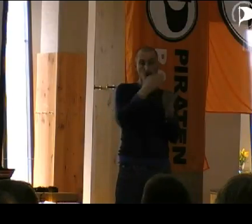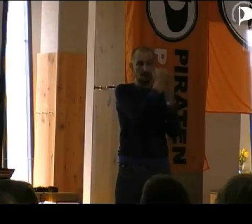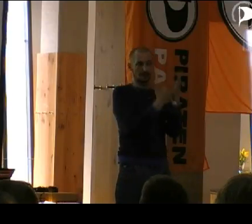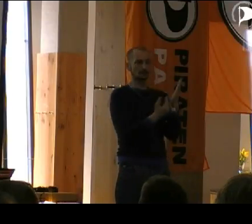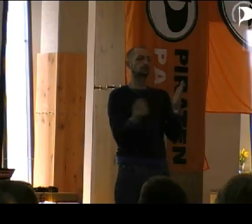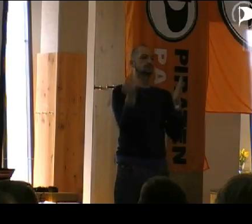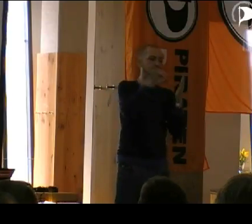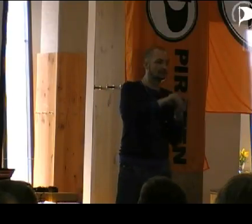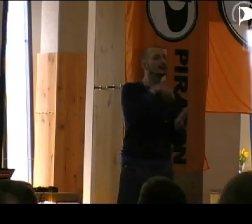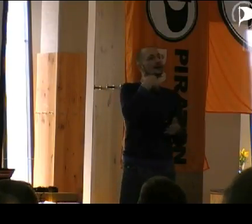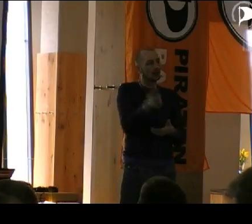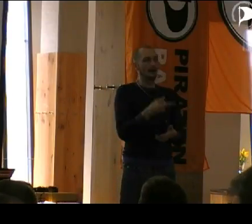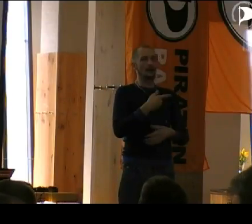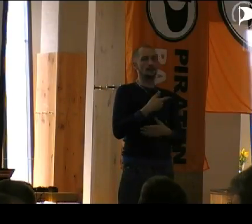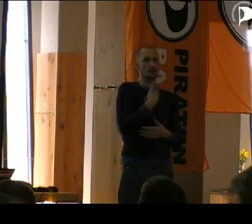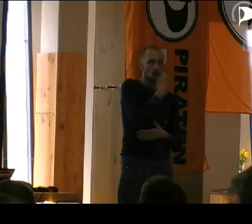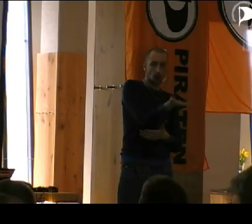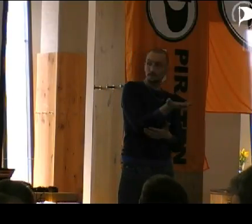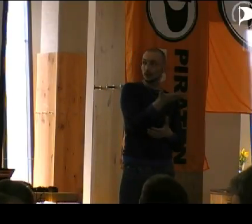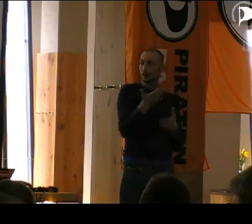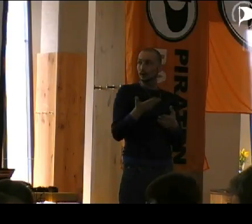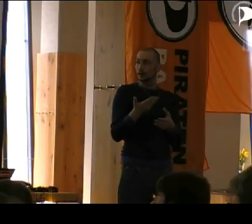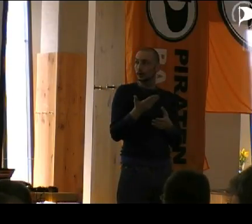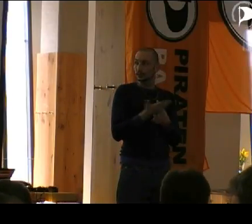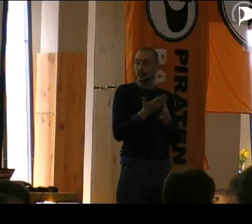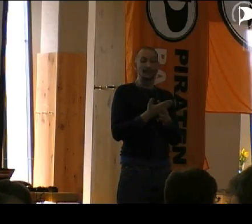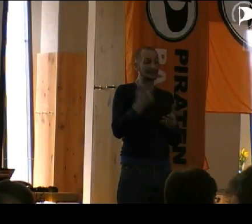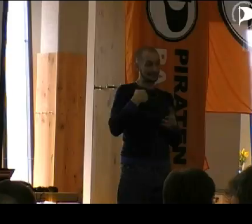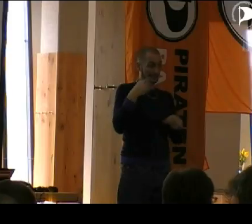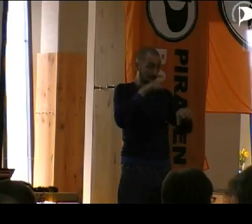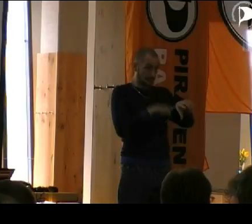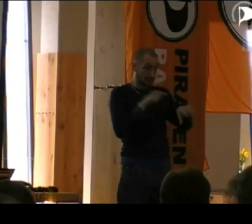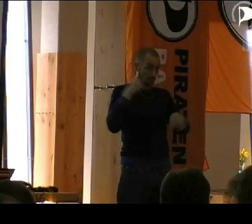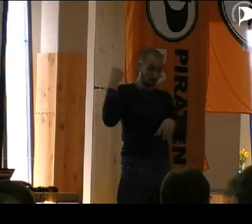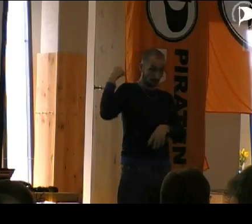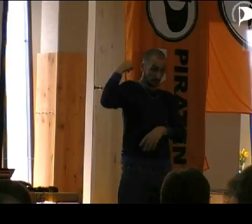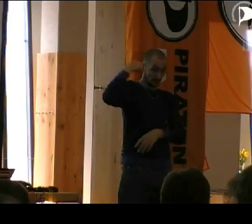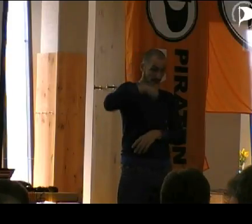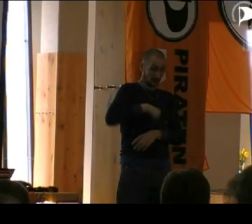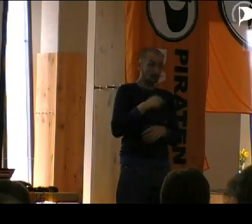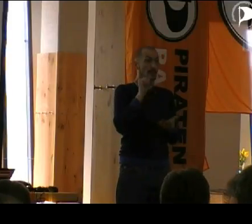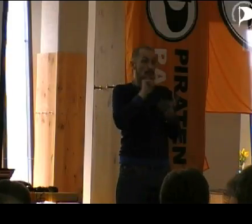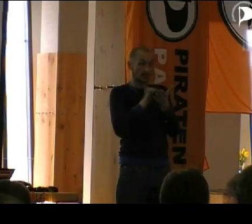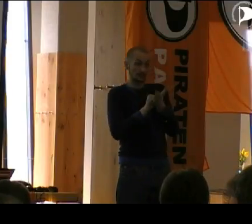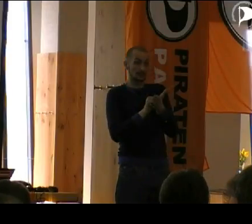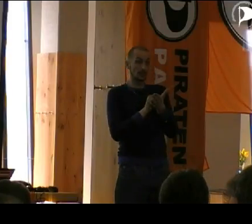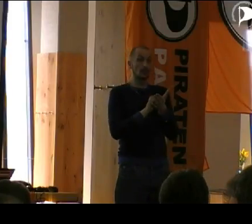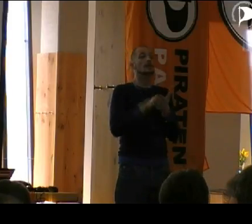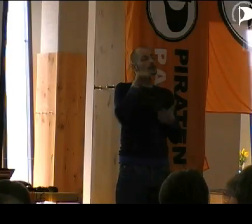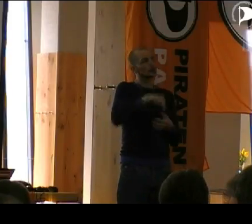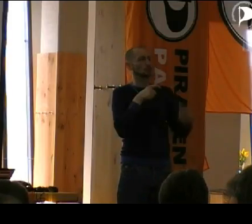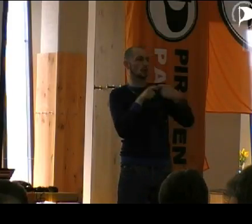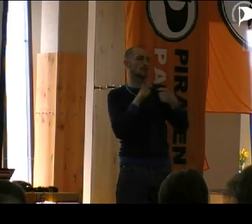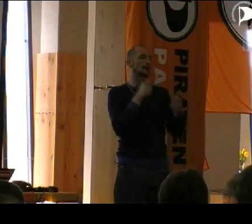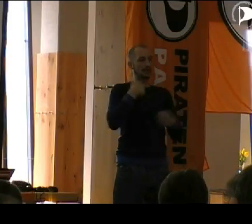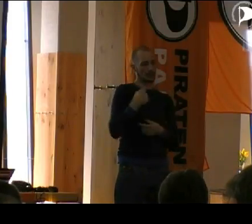sofort auf den tisch überhaupt war ich die ganze zeit und gilt auch jetzt immer noch für die presse zu erreichen ich habe mir extra dafür